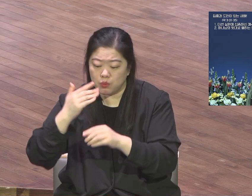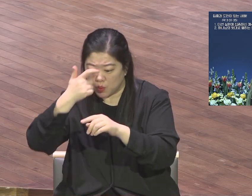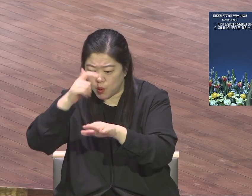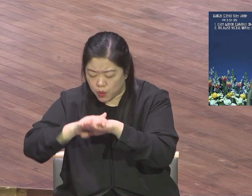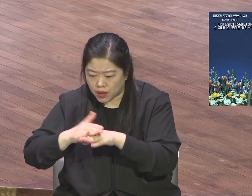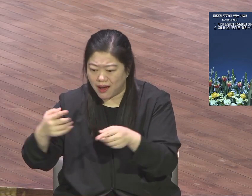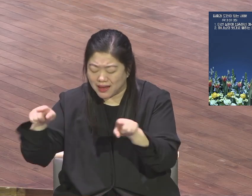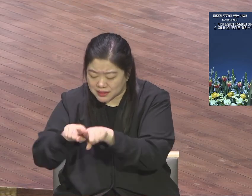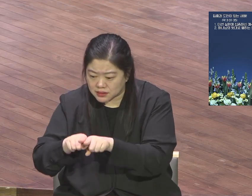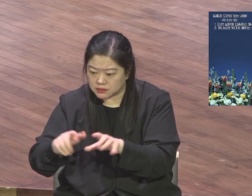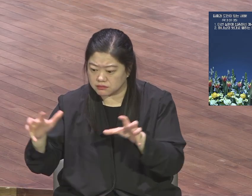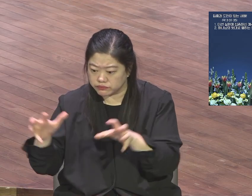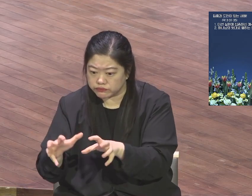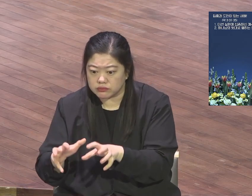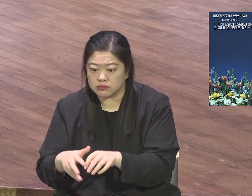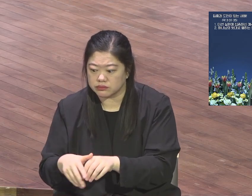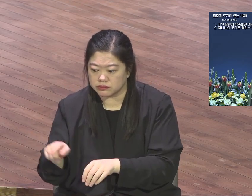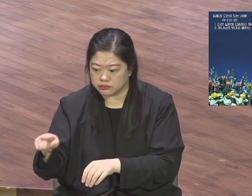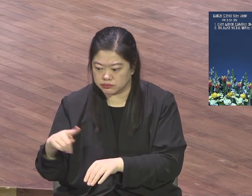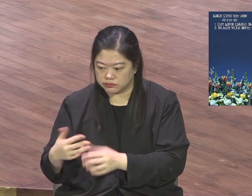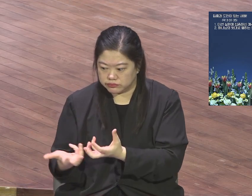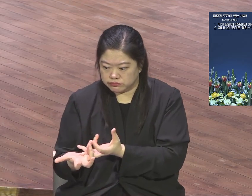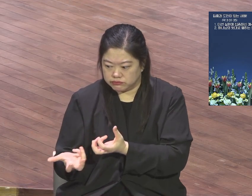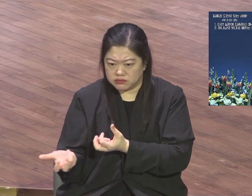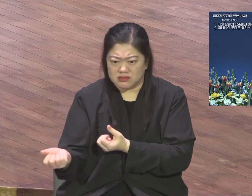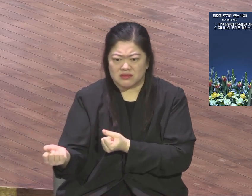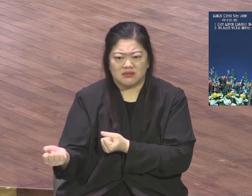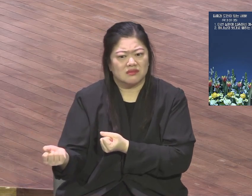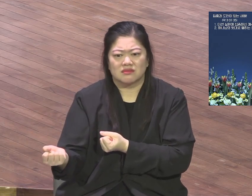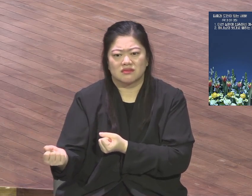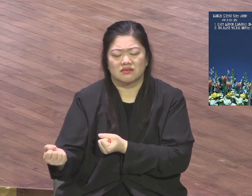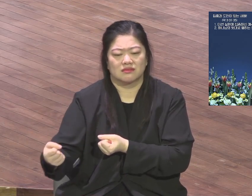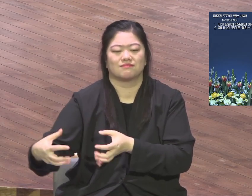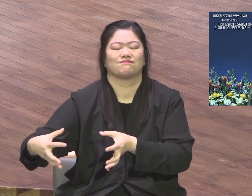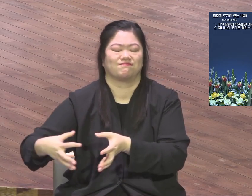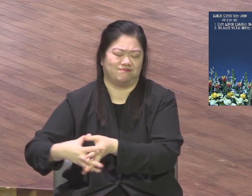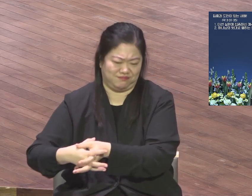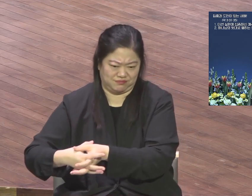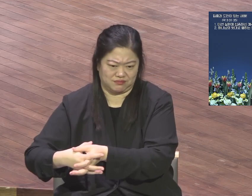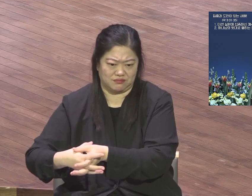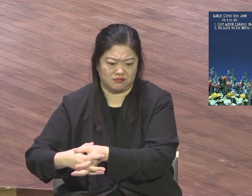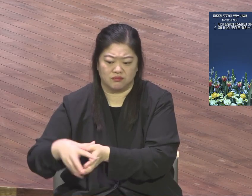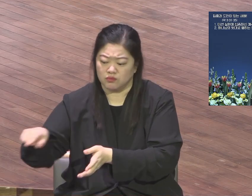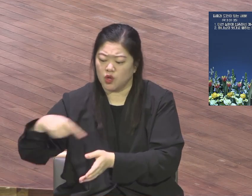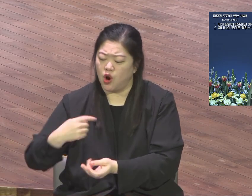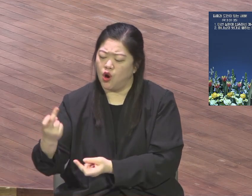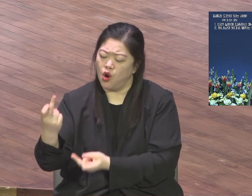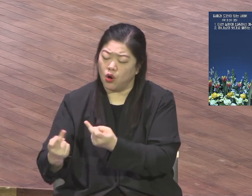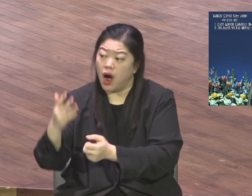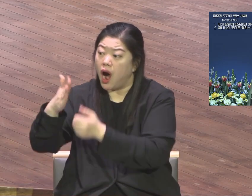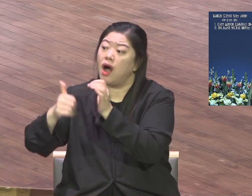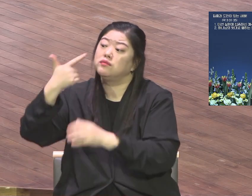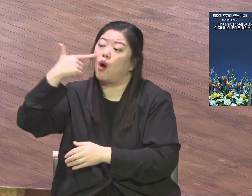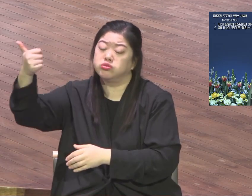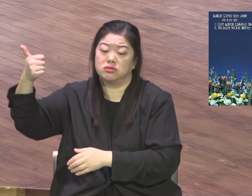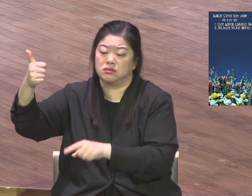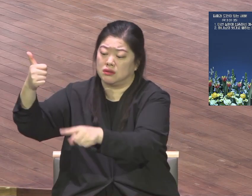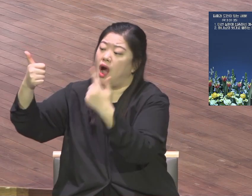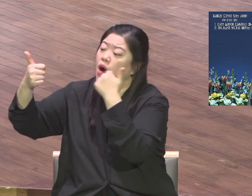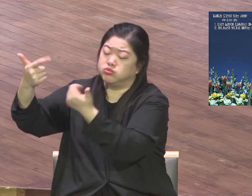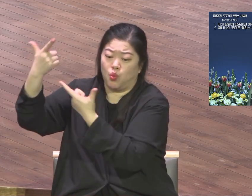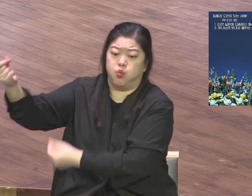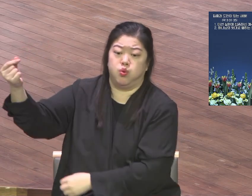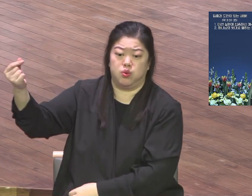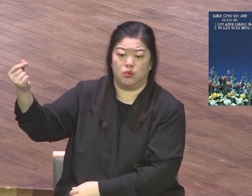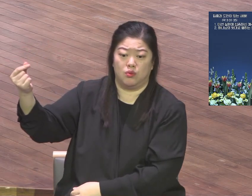드리는 헌신을 하고 있잖아요. 그 여러분이 이 교회에서 영적 가족, 형제, 친형제 가족, 육신의 가족보다 영적